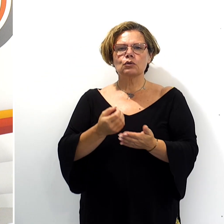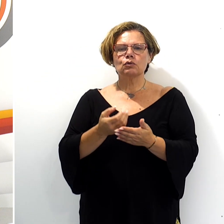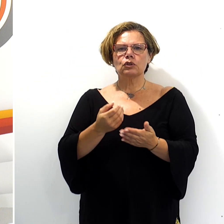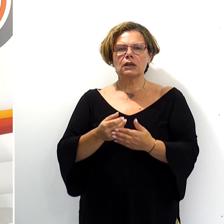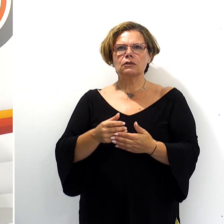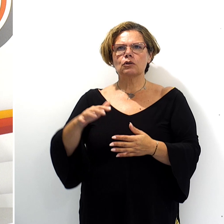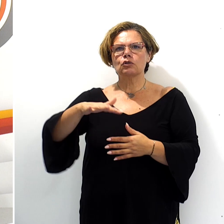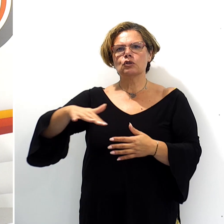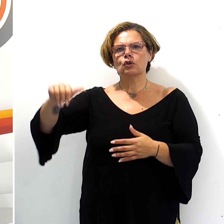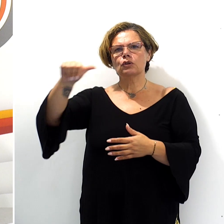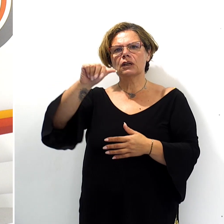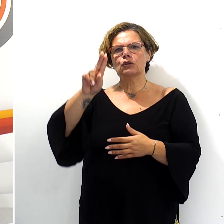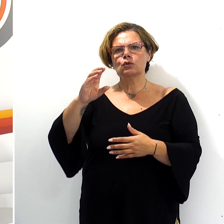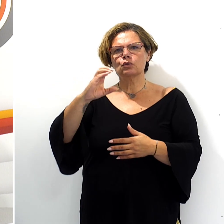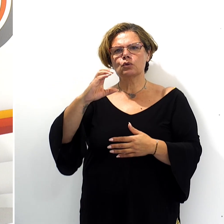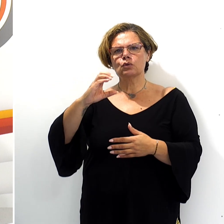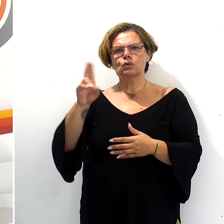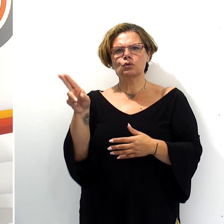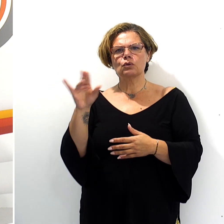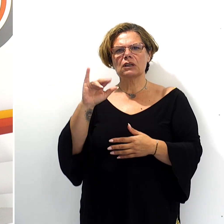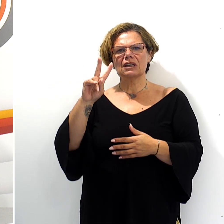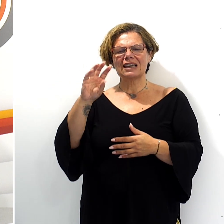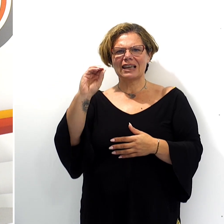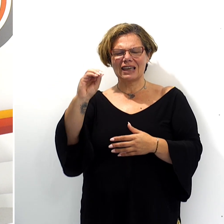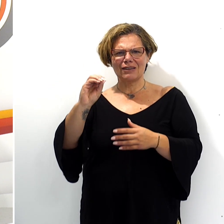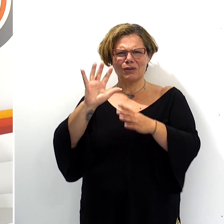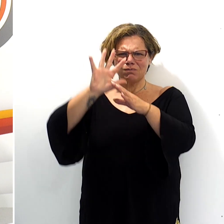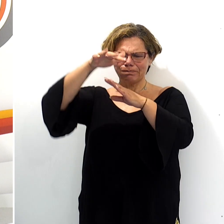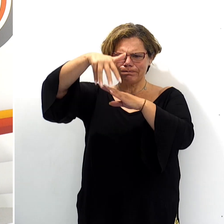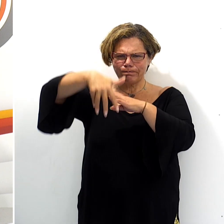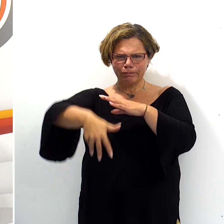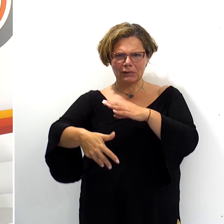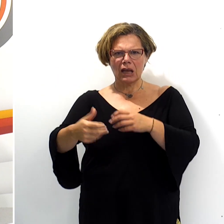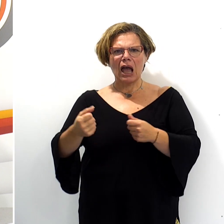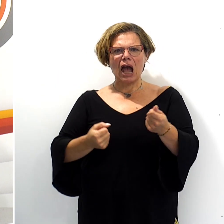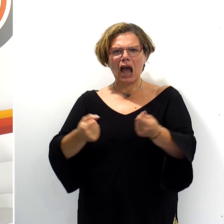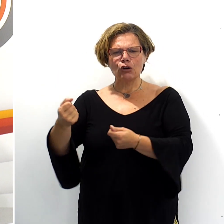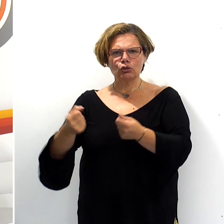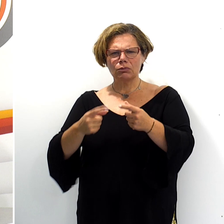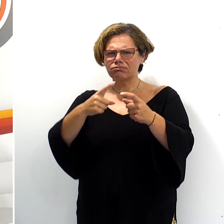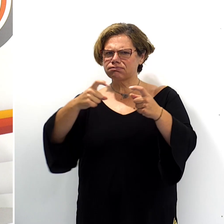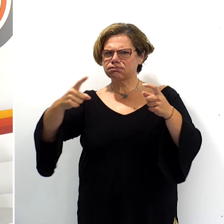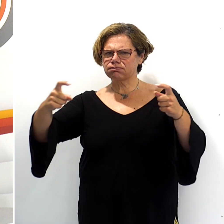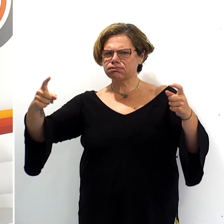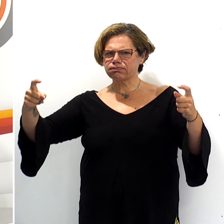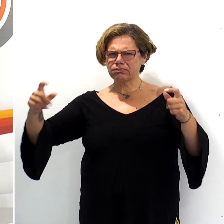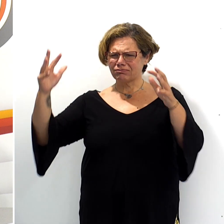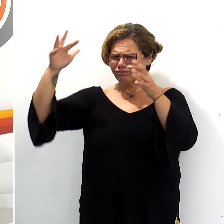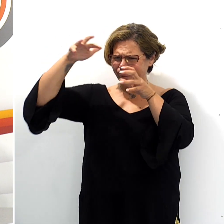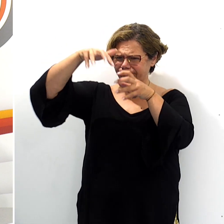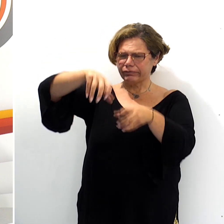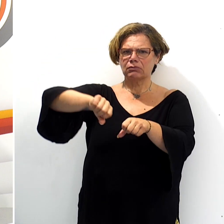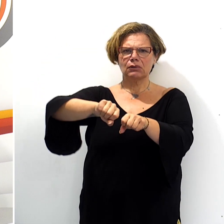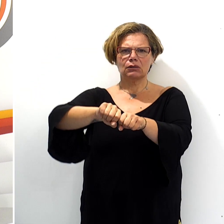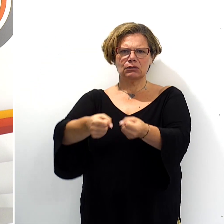succhivo diverse le automobili danneggiate dal fiume di acqua e